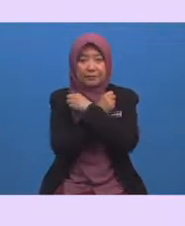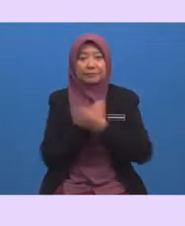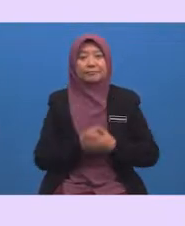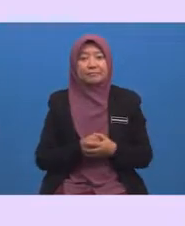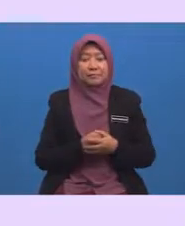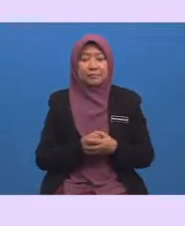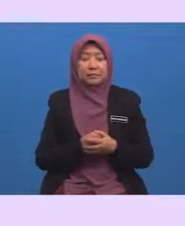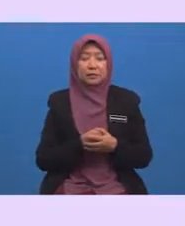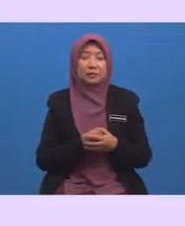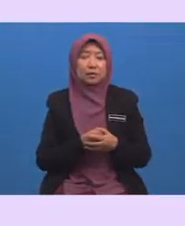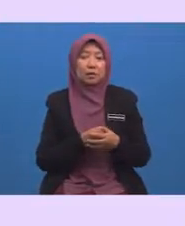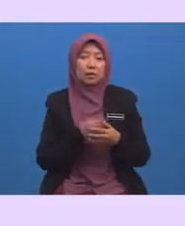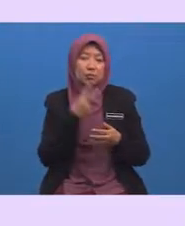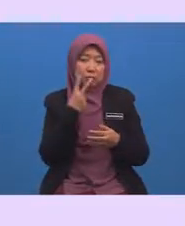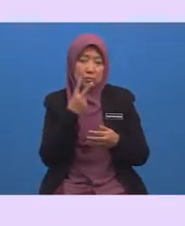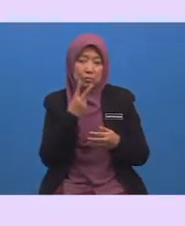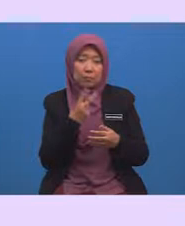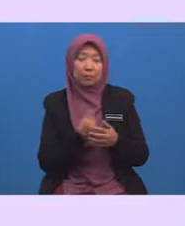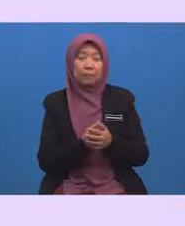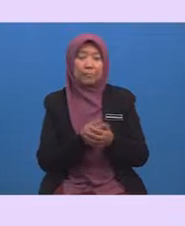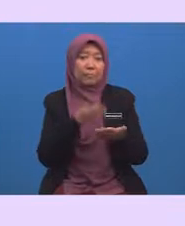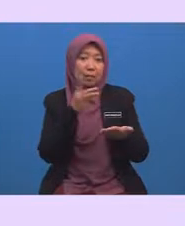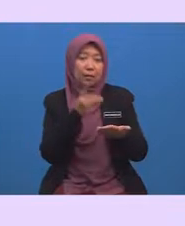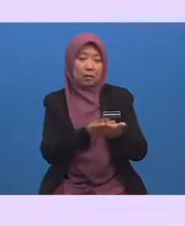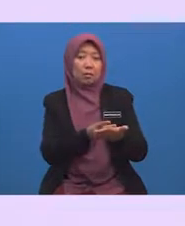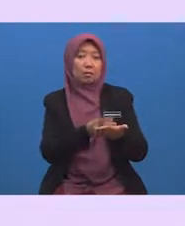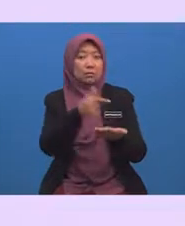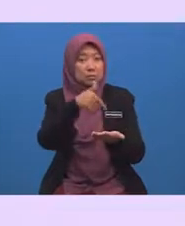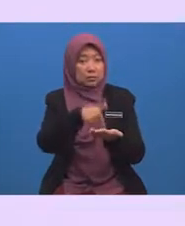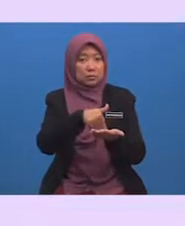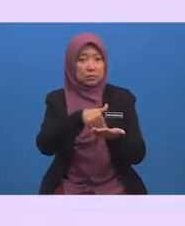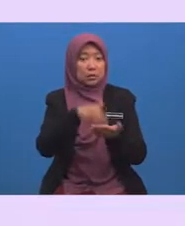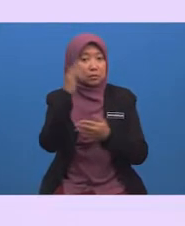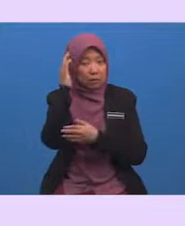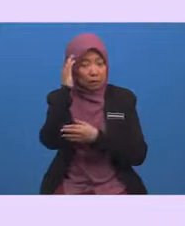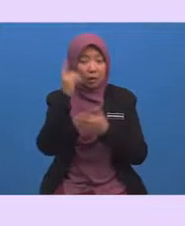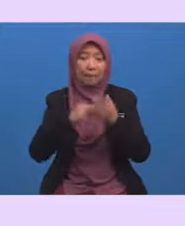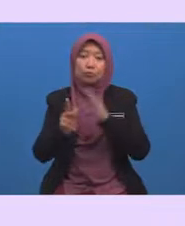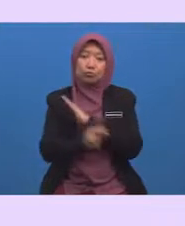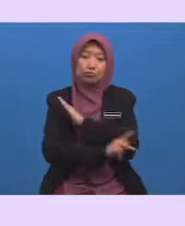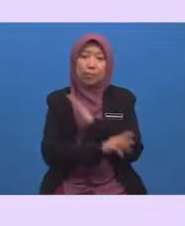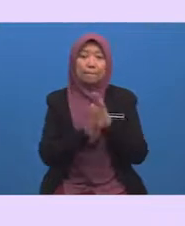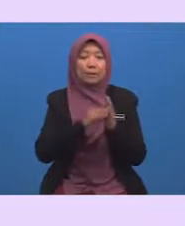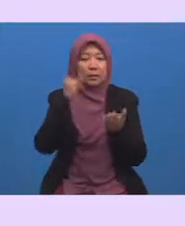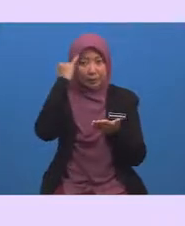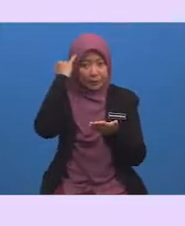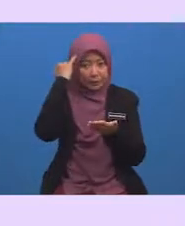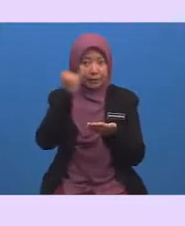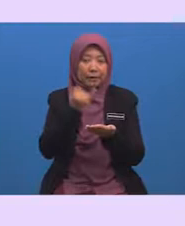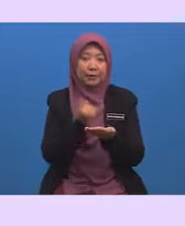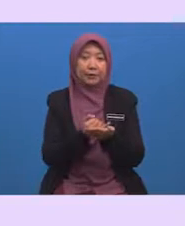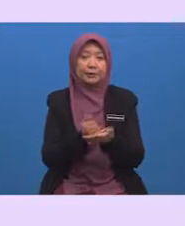Melalui dalil ini, murid-murid tahu apakah hukum beriman dengan nama